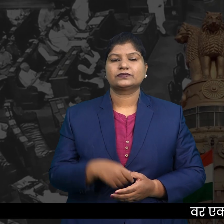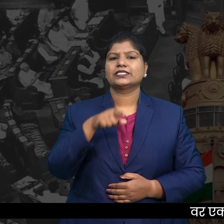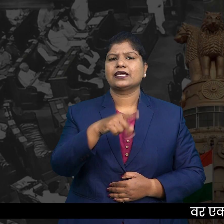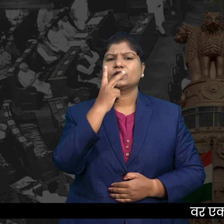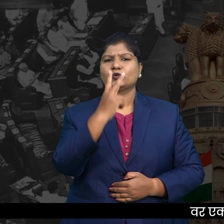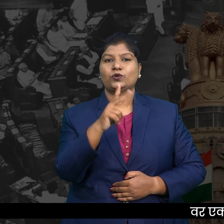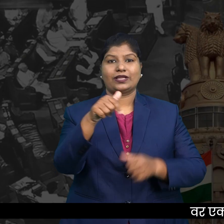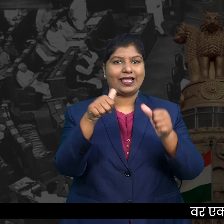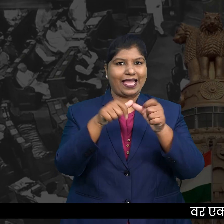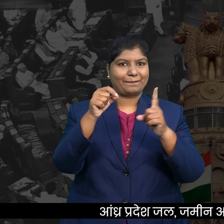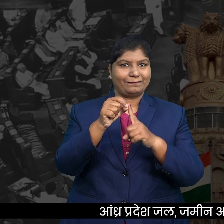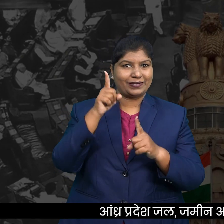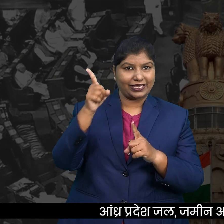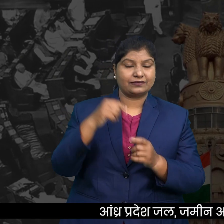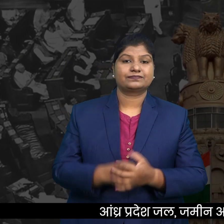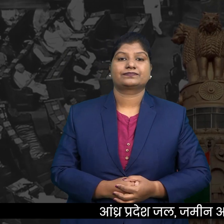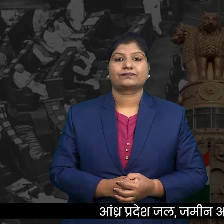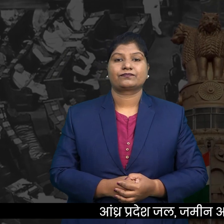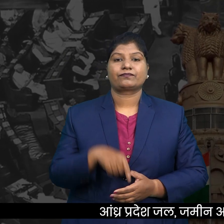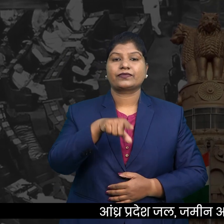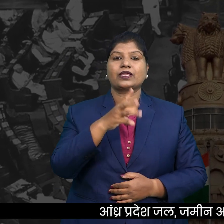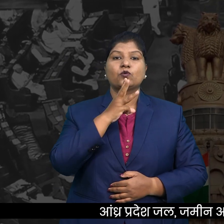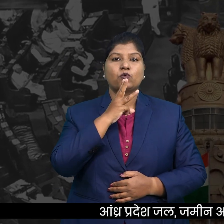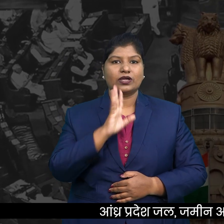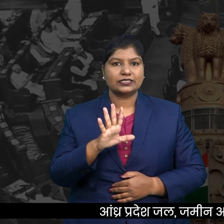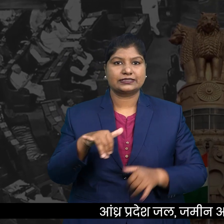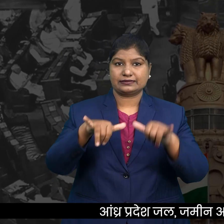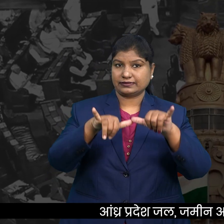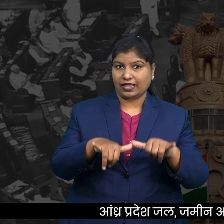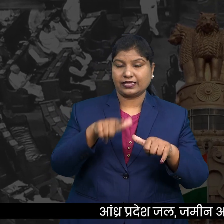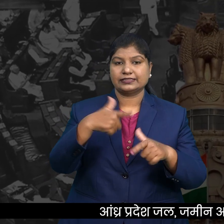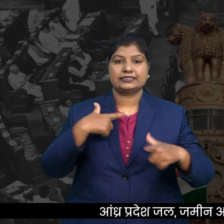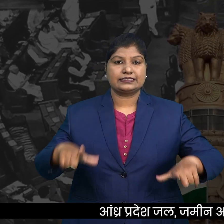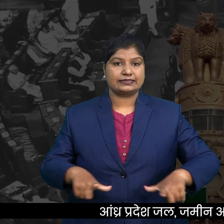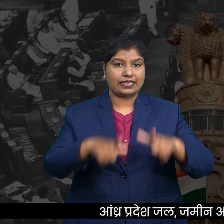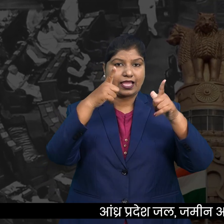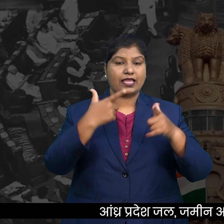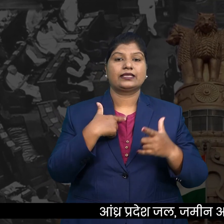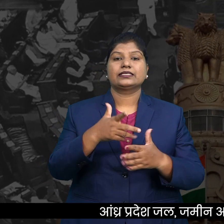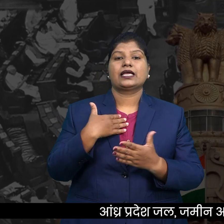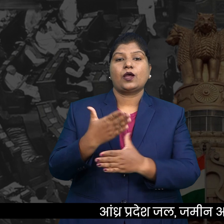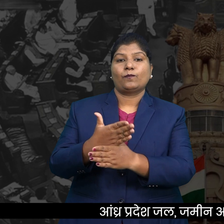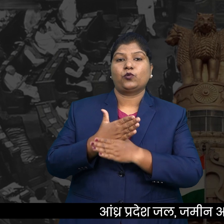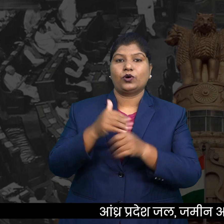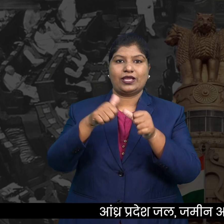वर एक नजर टाका. आंध्र प्रदेश जल, जमीन आणि वृक्ष संरक्षण कायदा 2002.